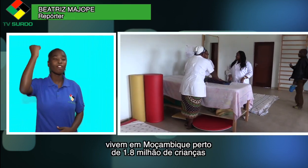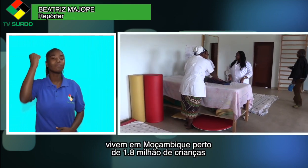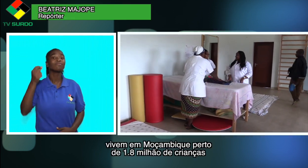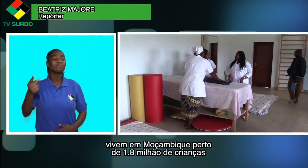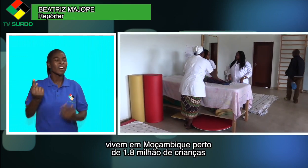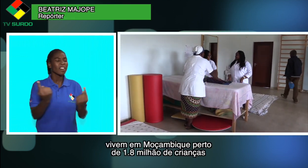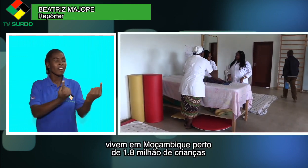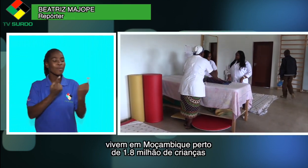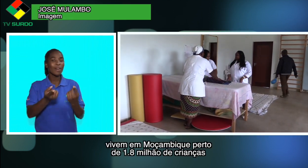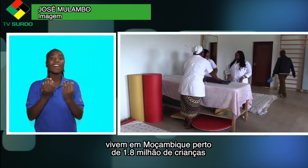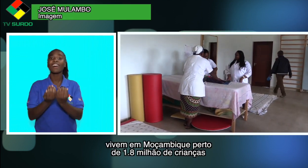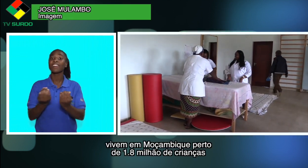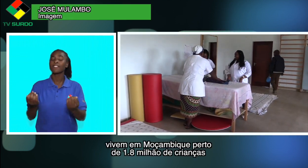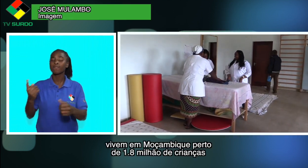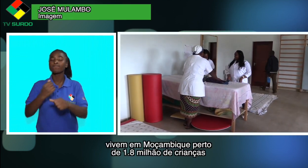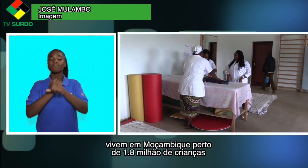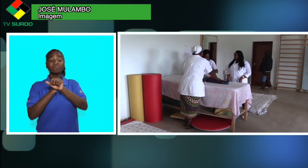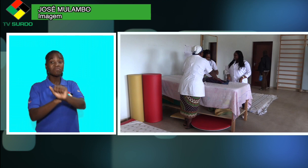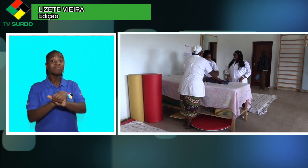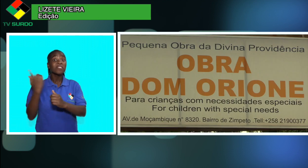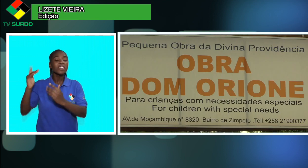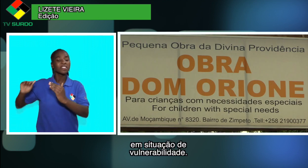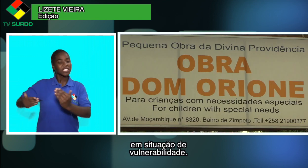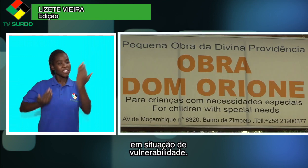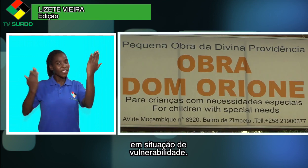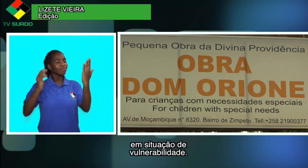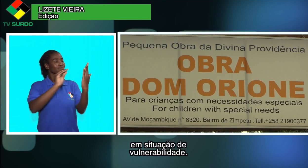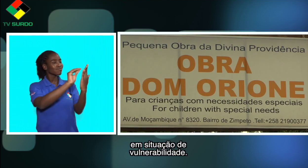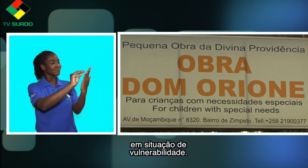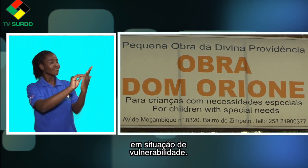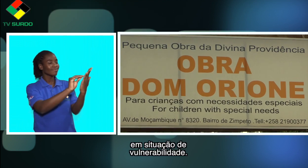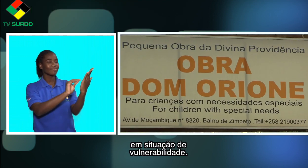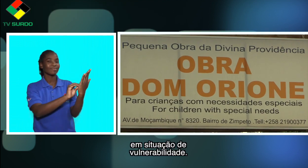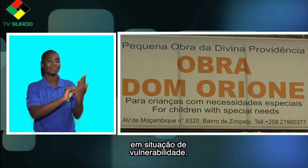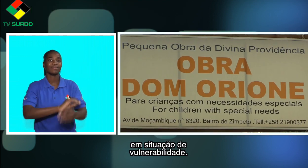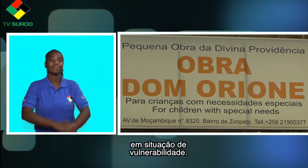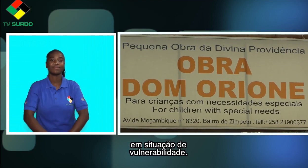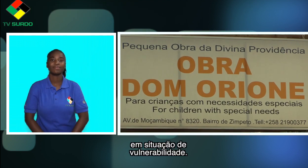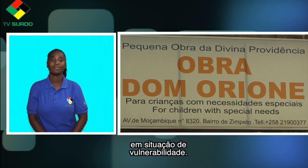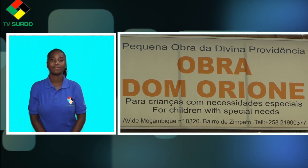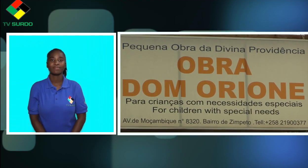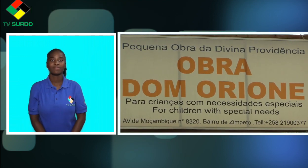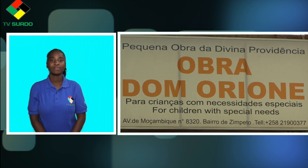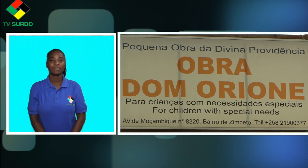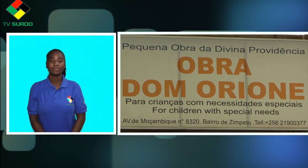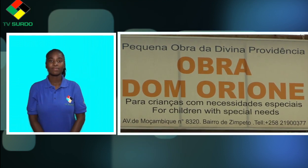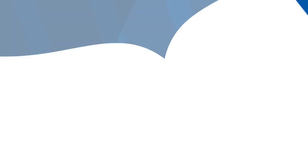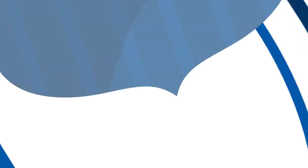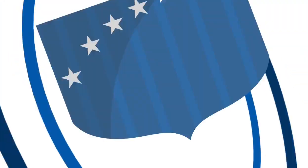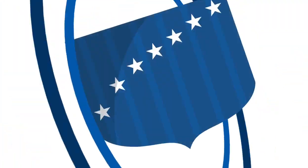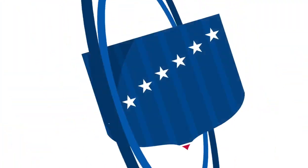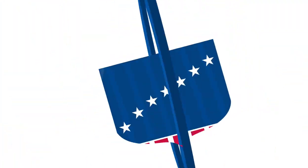Moçambique perto de 1,8 milhão de crianças em situação de vulnerabilidade.